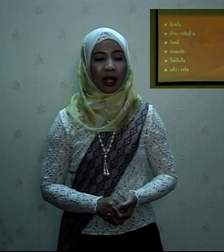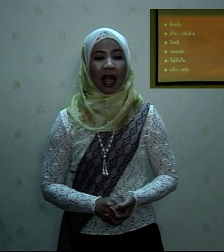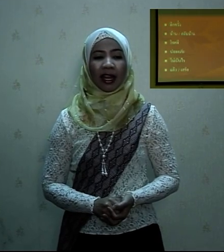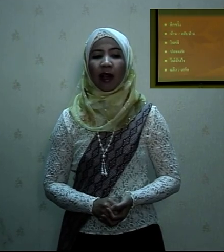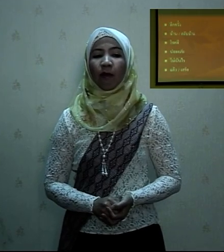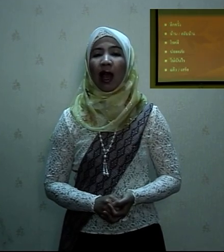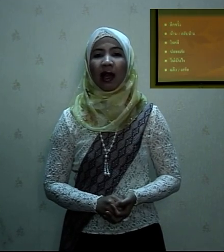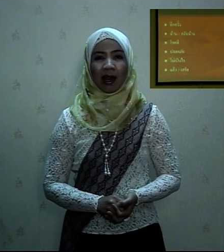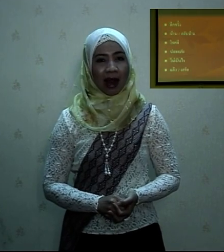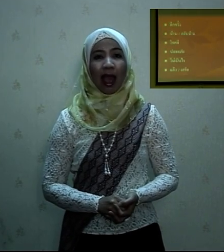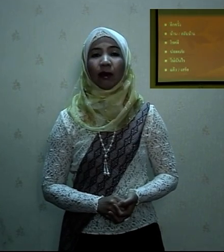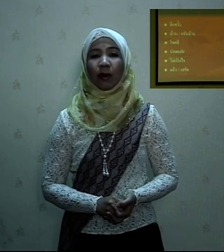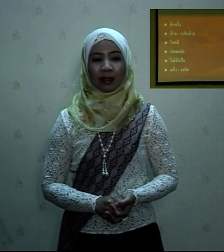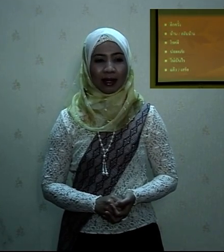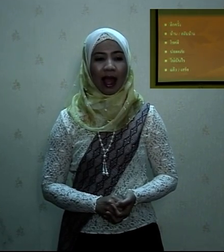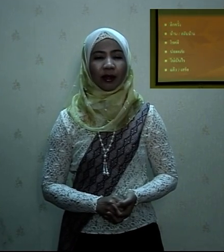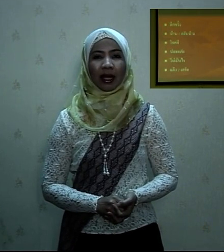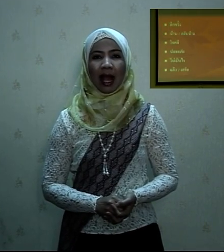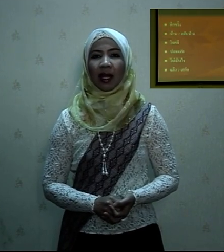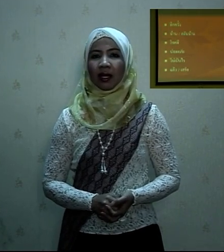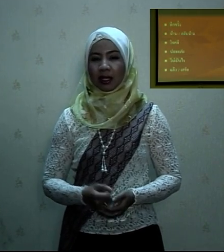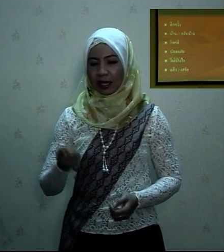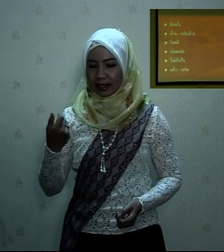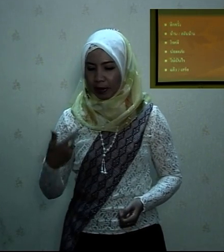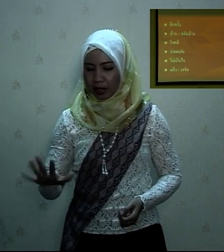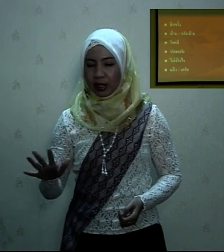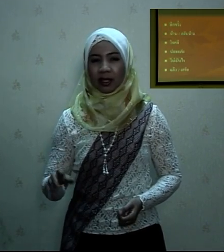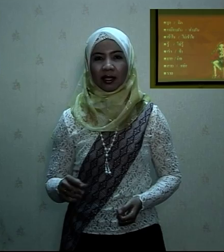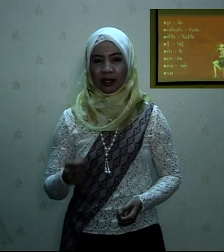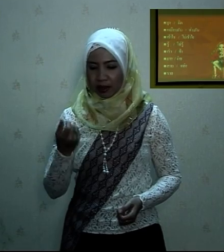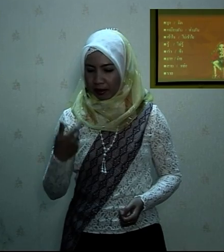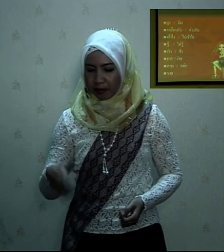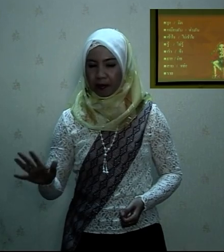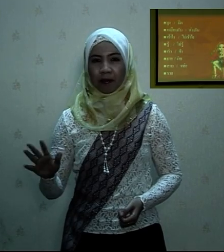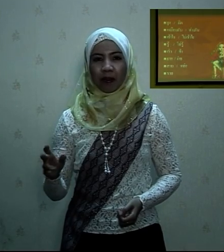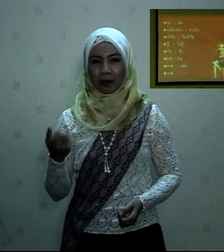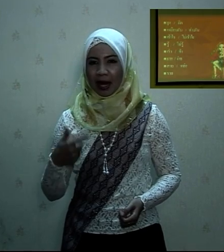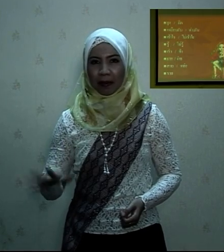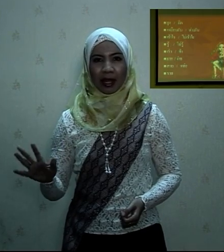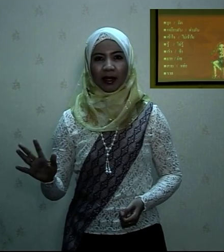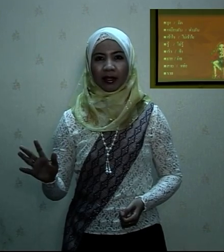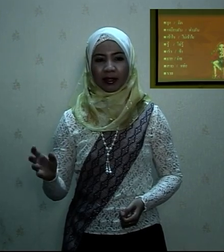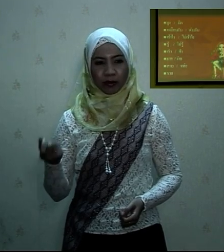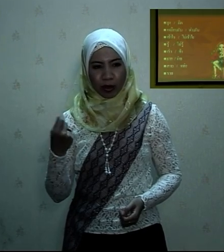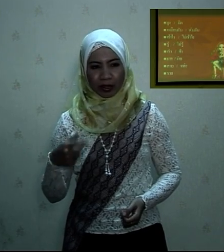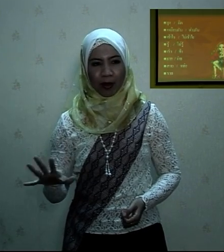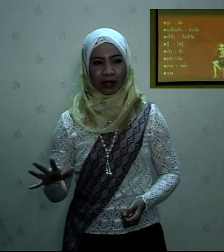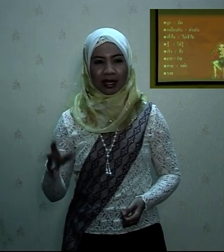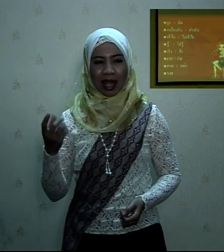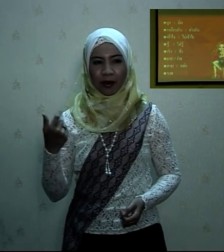คำสุดท้ายนะคำว่าแล้วหรือว่าเสร็จแล้วเนี่ยนะคะก็คือลักษณะมือก็คือปัดผ่านไปว่าเราทำเสร็จแล้ว